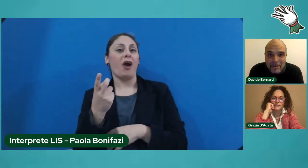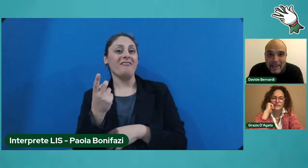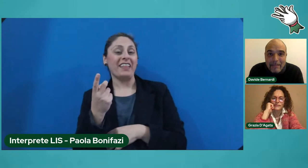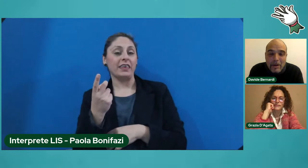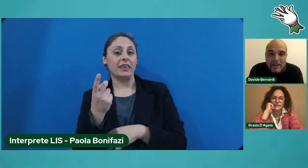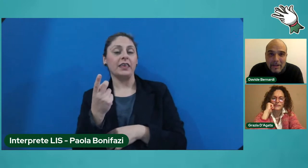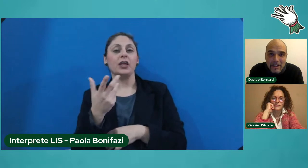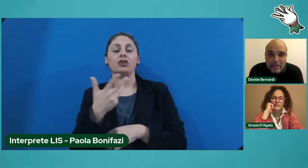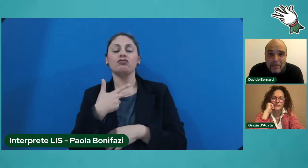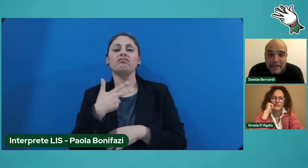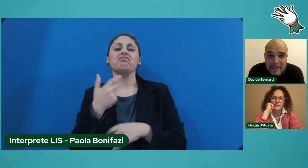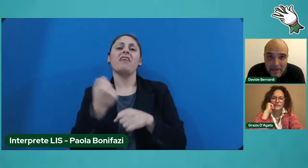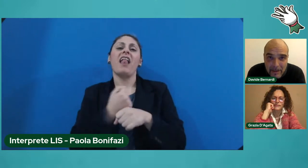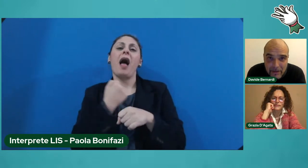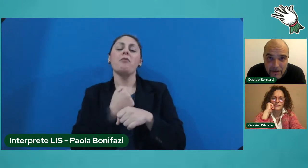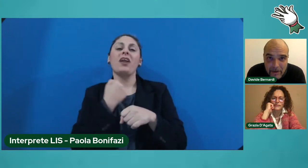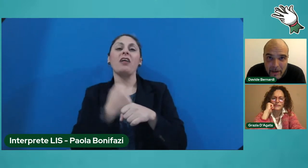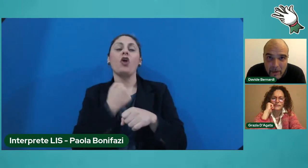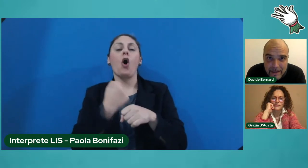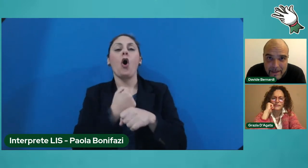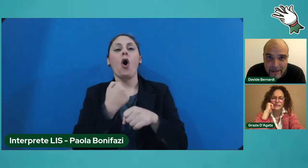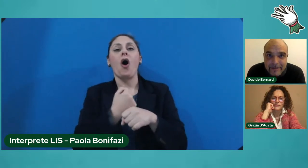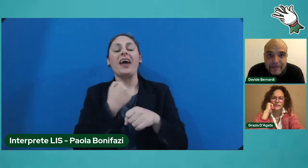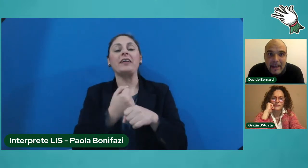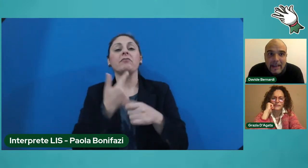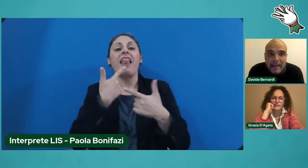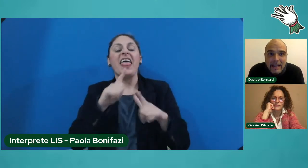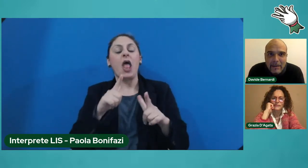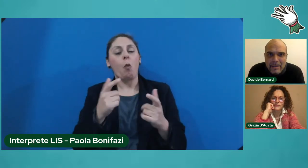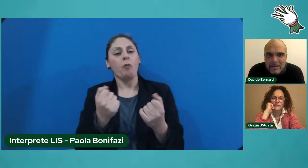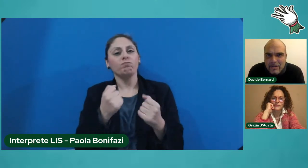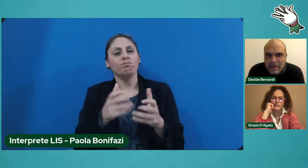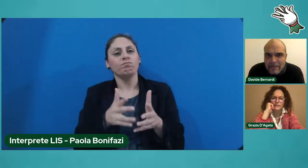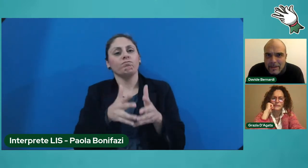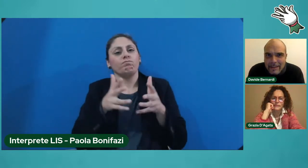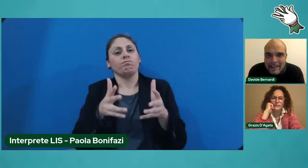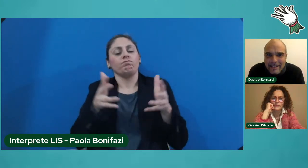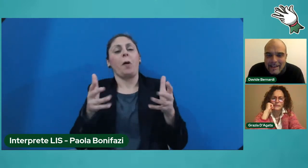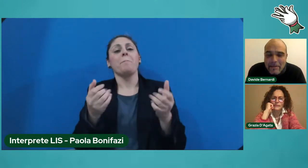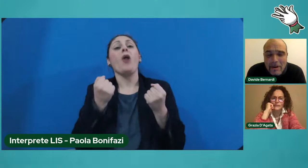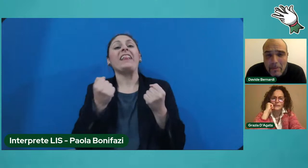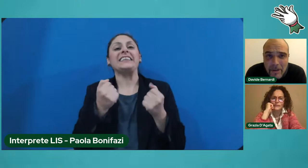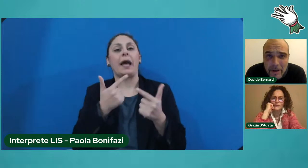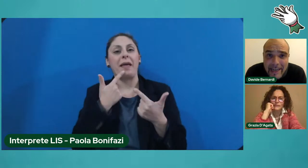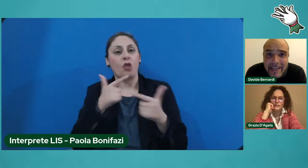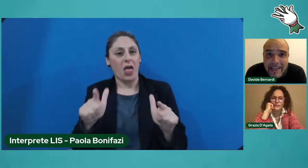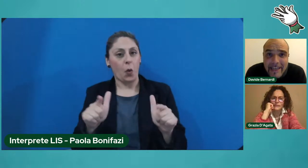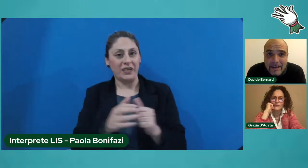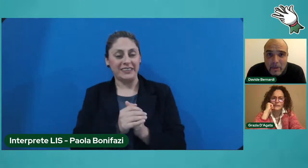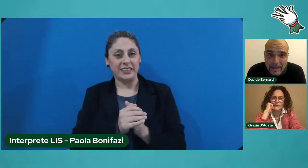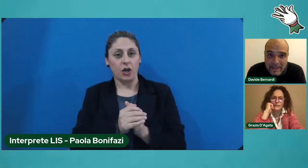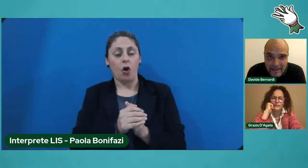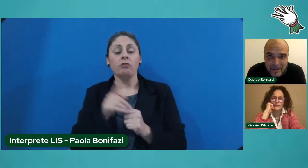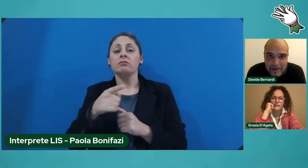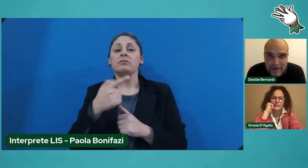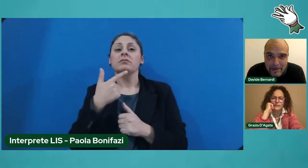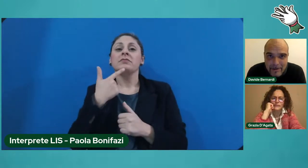dei laboratori di potenziamento linguistico. Questo che vuol dire? Si chiamano laboratori linguistici proprio,